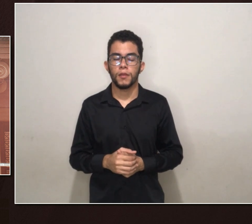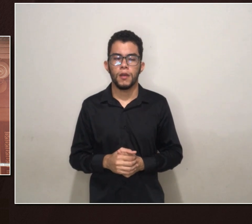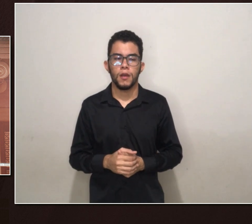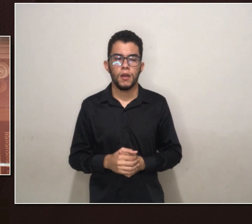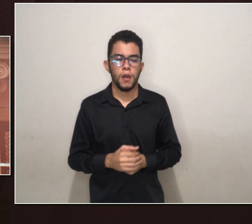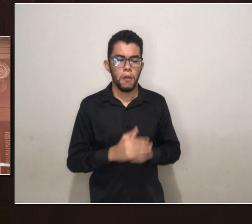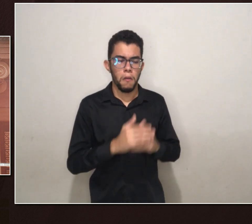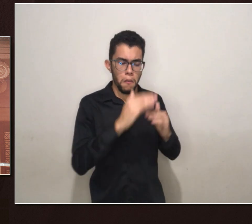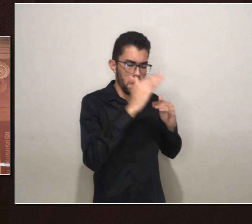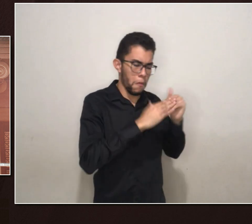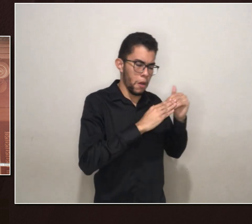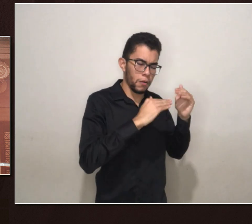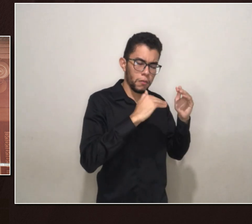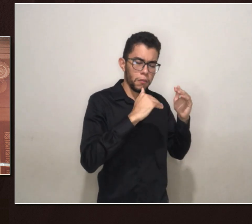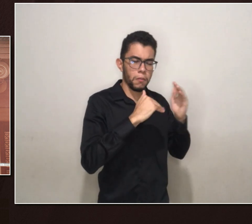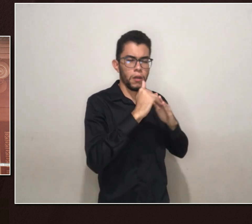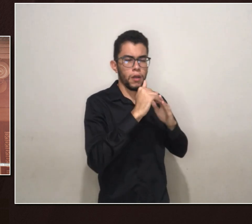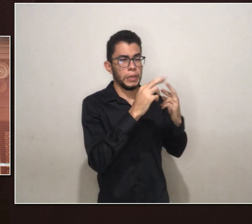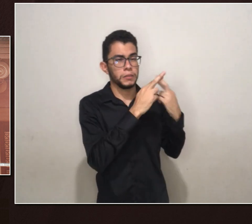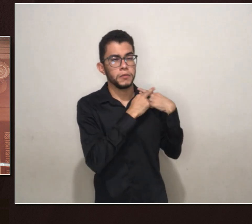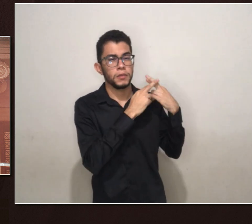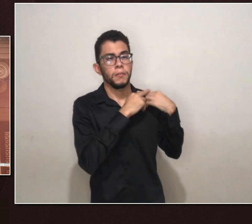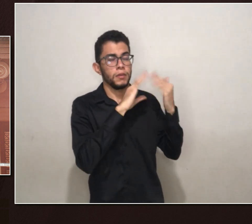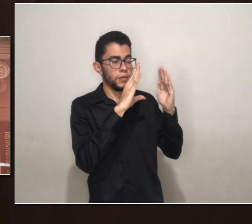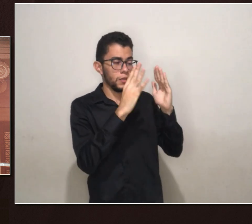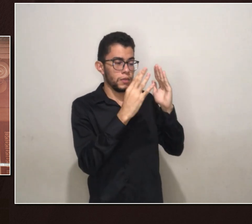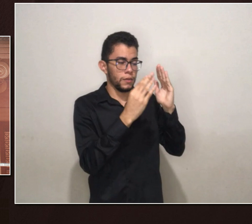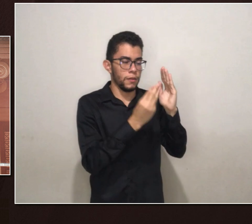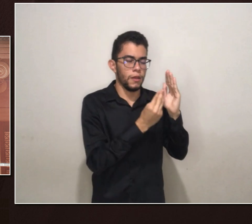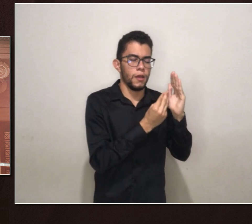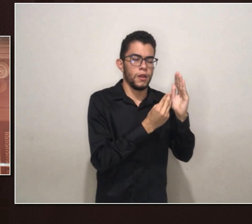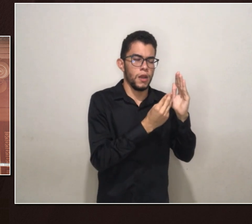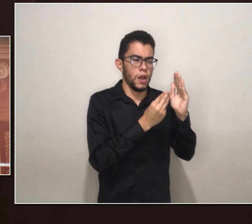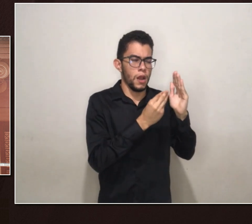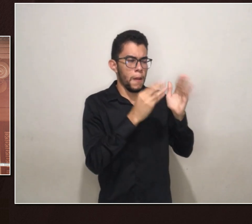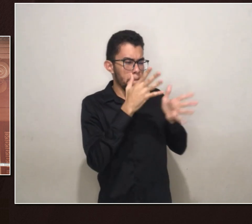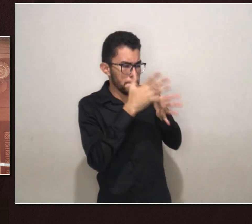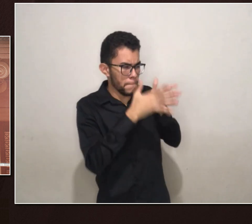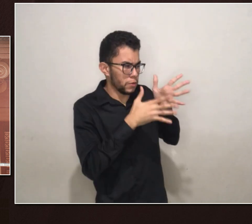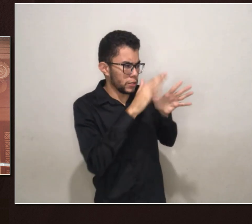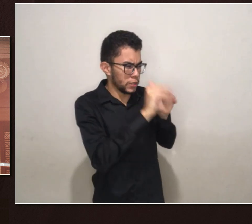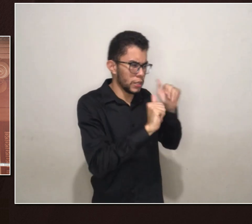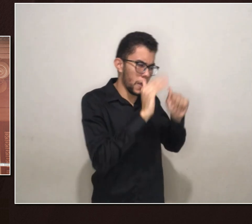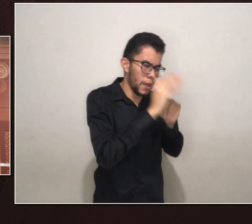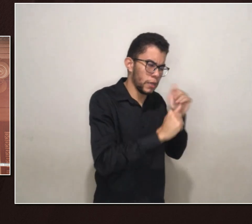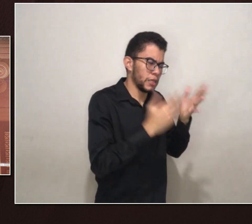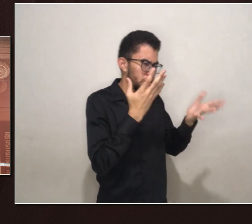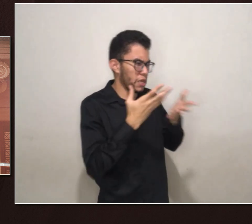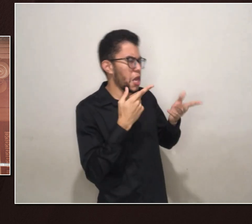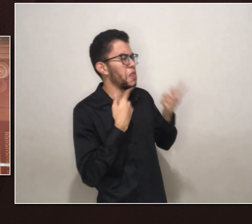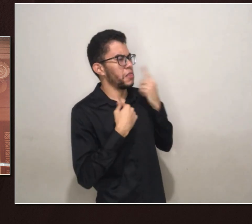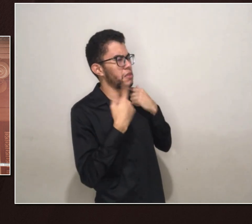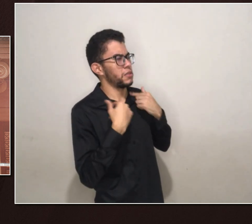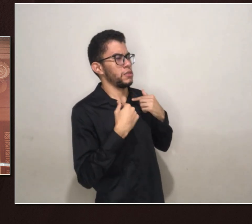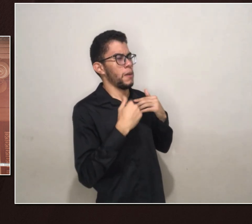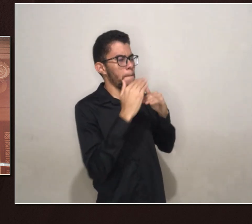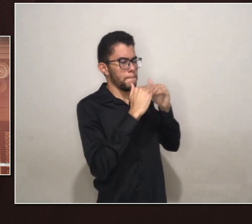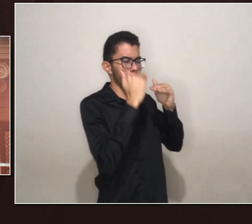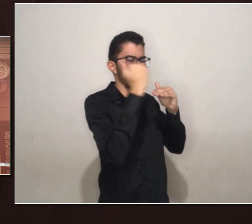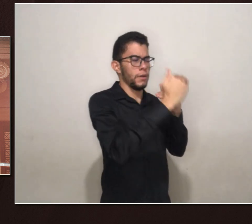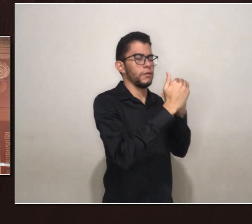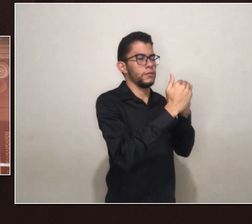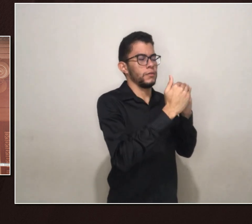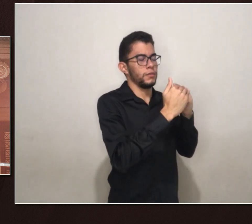cargo oficial, faz perder a simplicidade que dificulta ouvir o que o